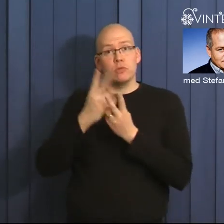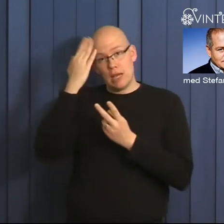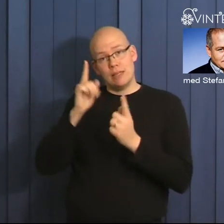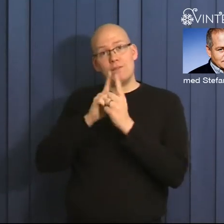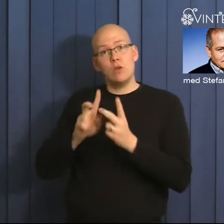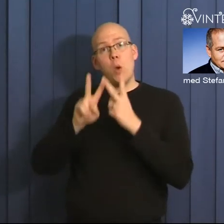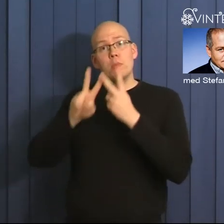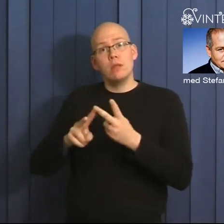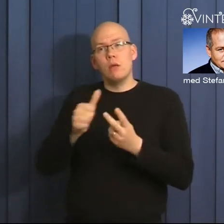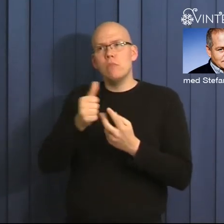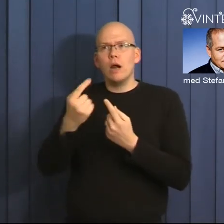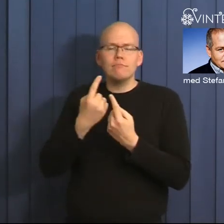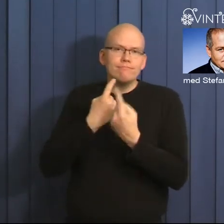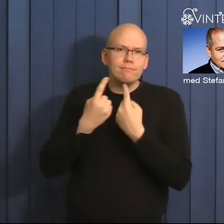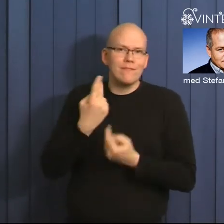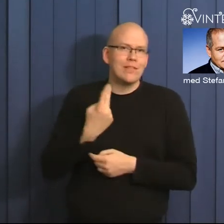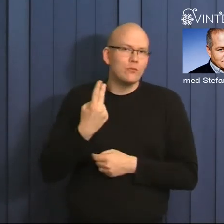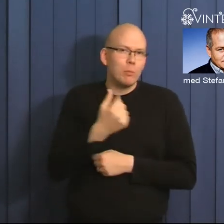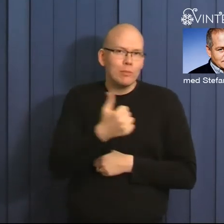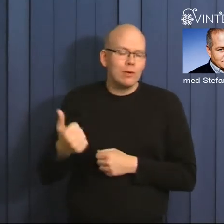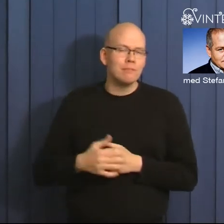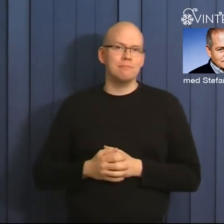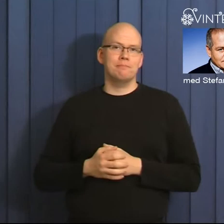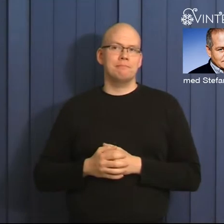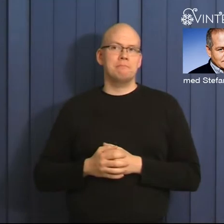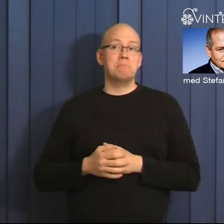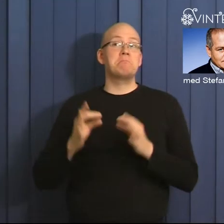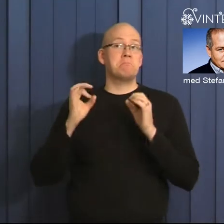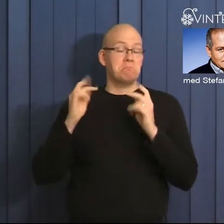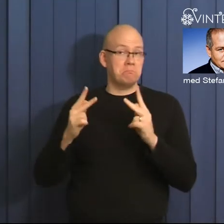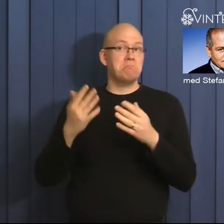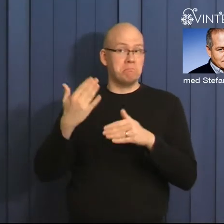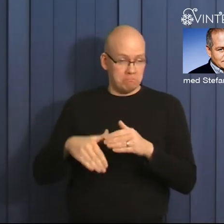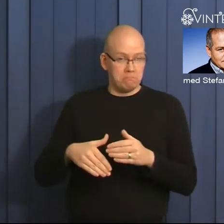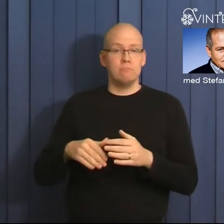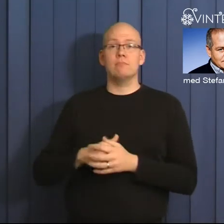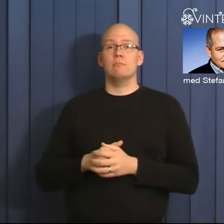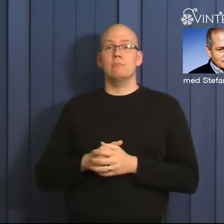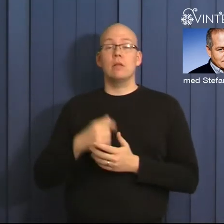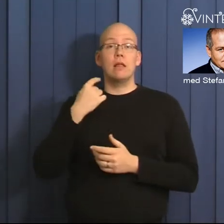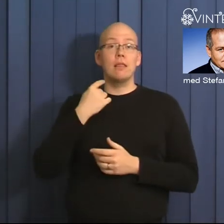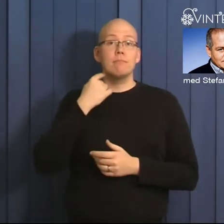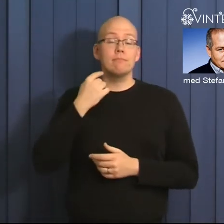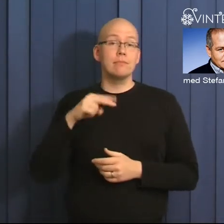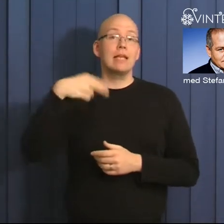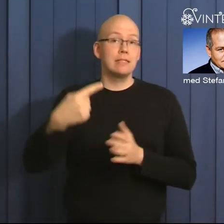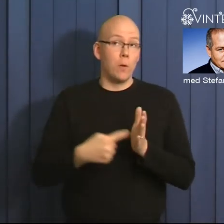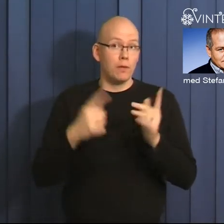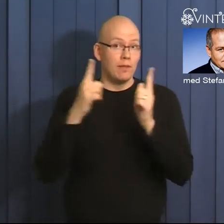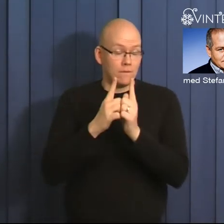hand nästa möte blev helt annorlunda än jag hade föreställt mig istället för att tala om